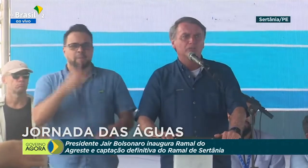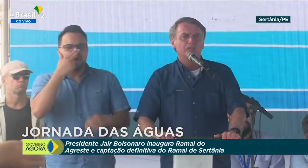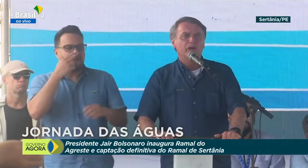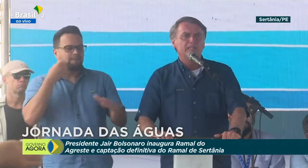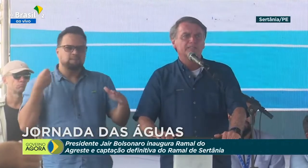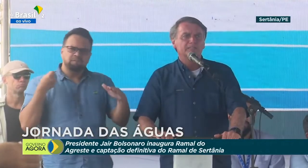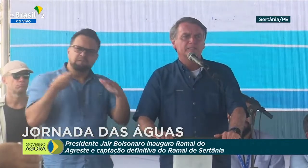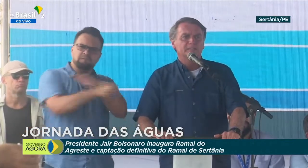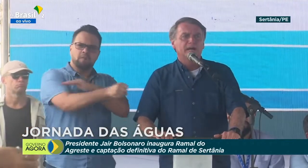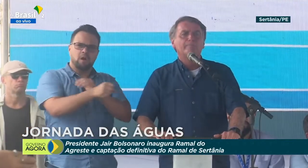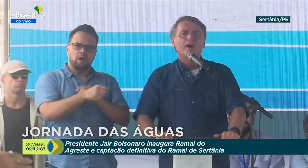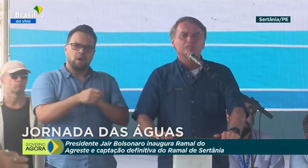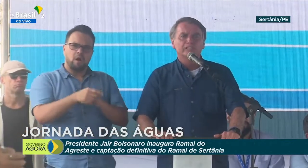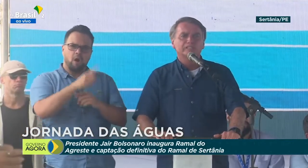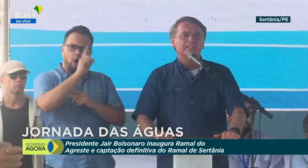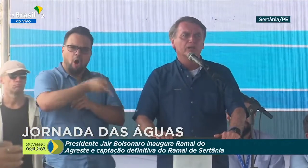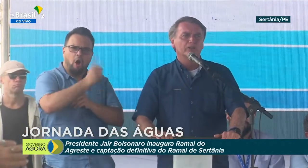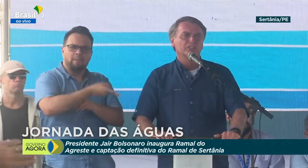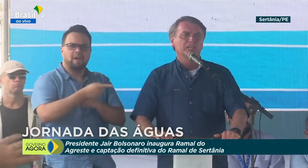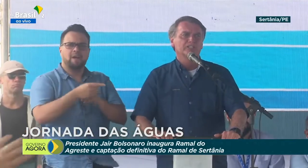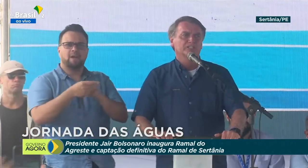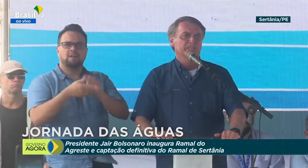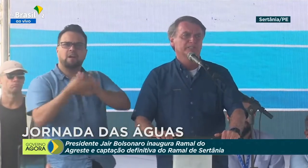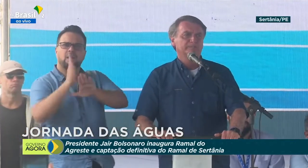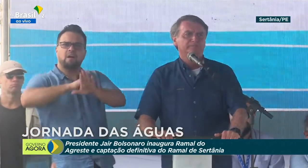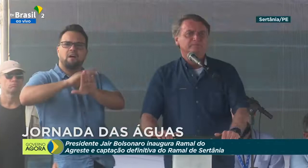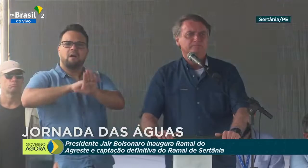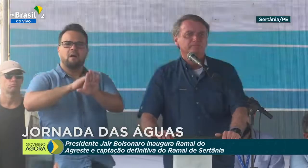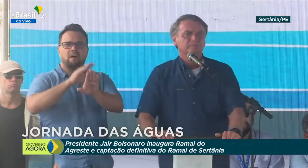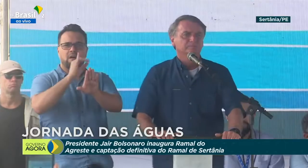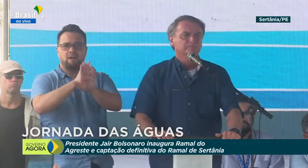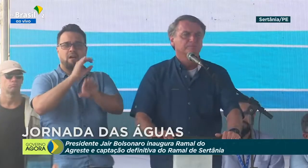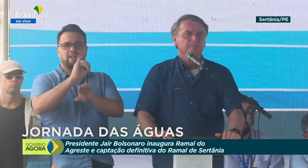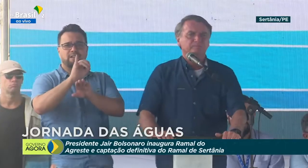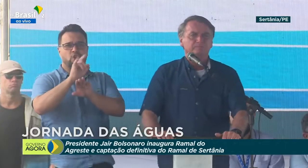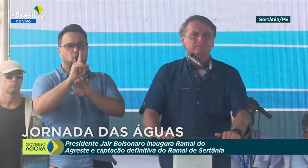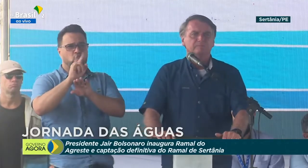abaixo de todos nós a maldita ideologia de gênero.